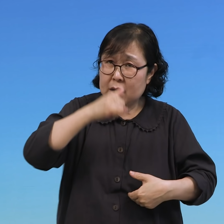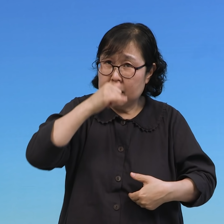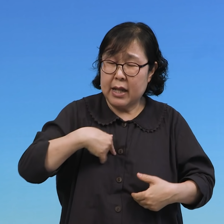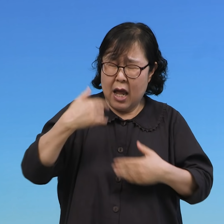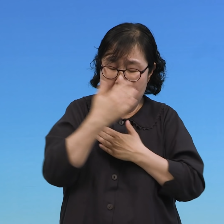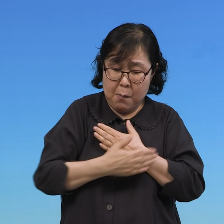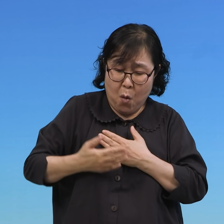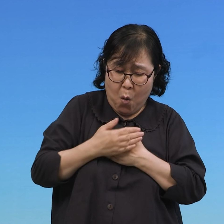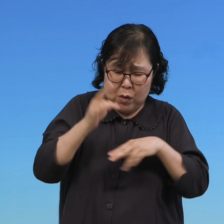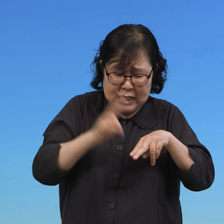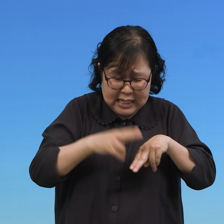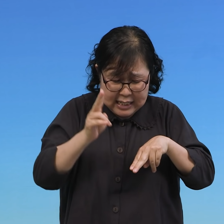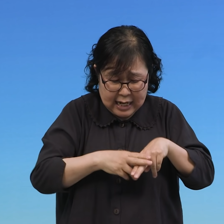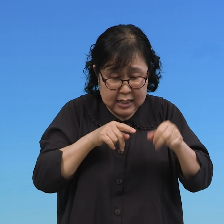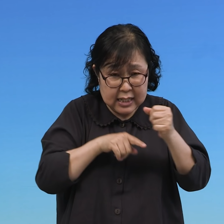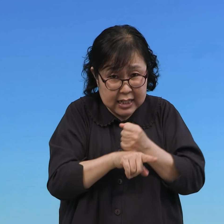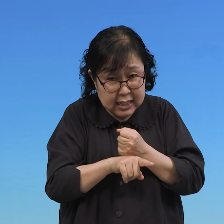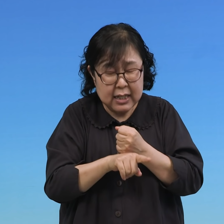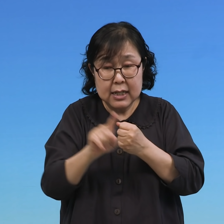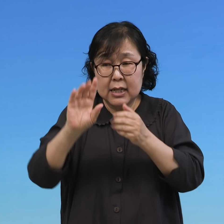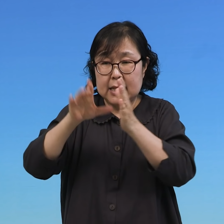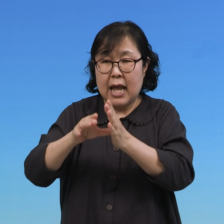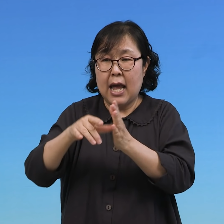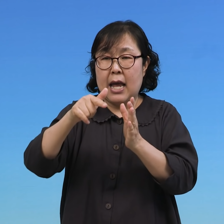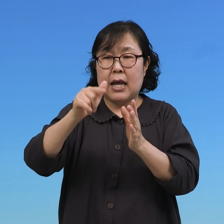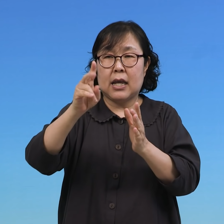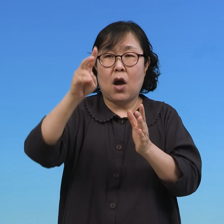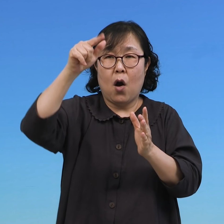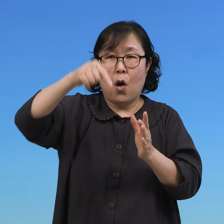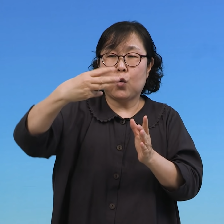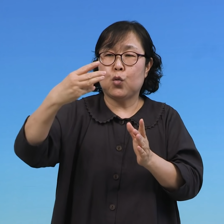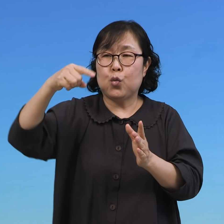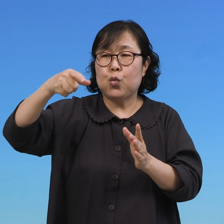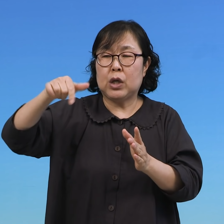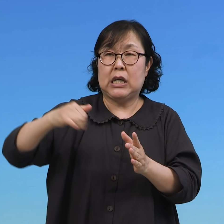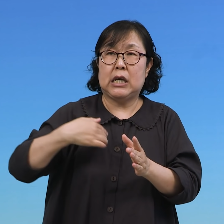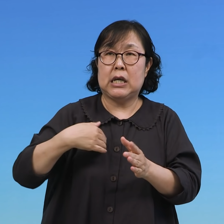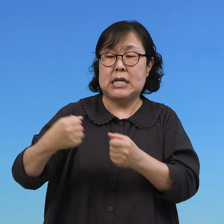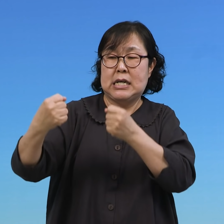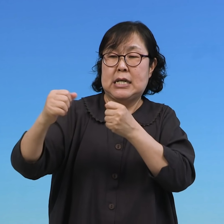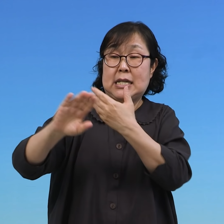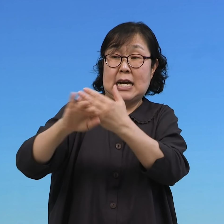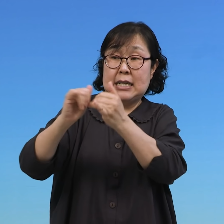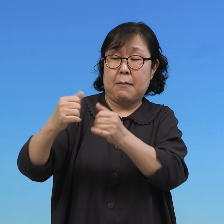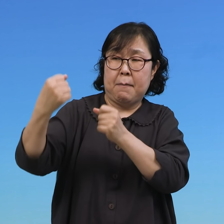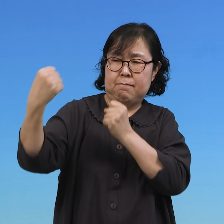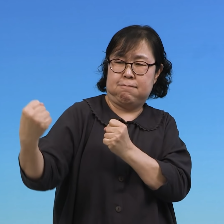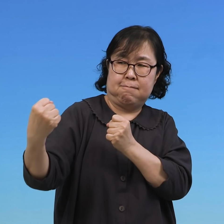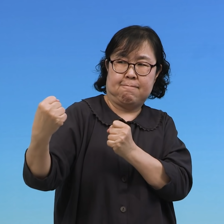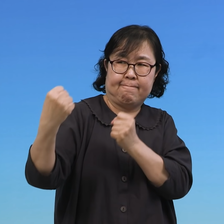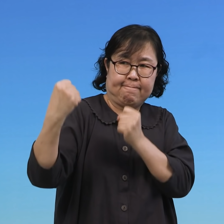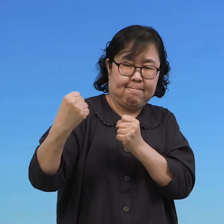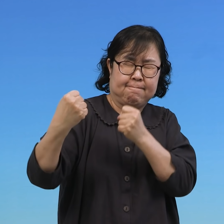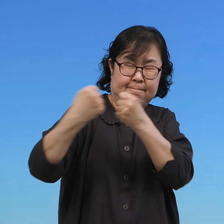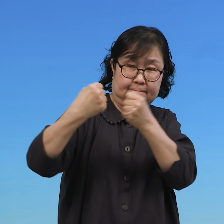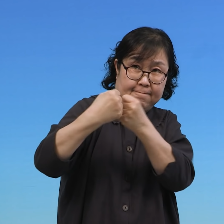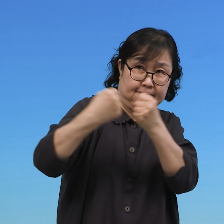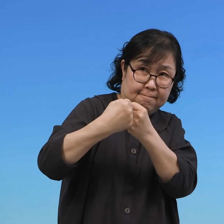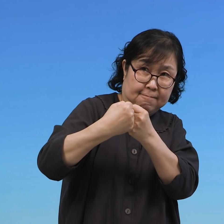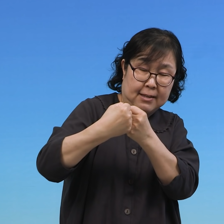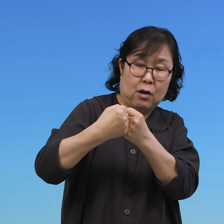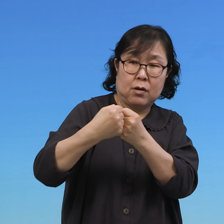여기서 말하는 내 몸을 친다는 이 표현은요 그 당시 격투기 용어를 해요 이제 막 그냥 그